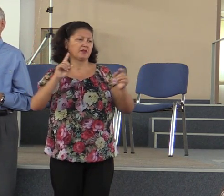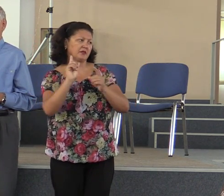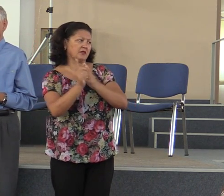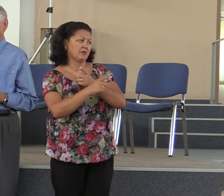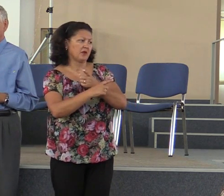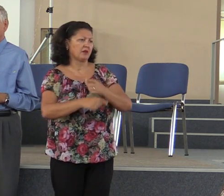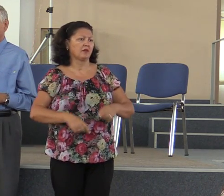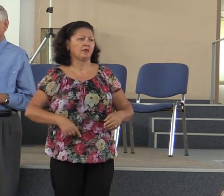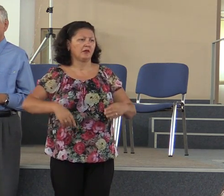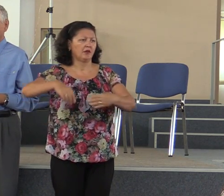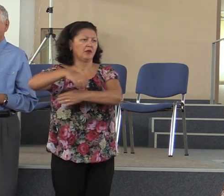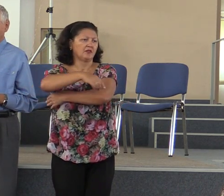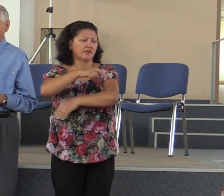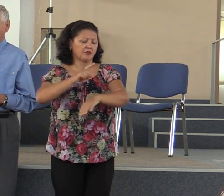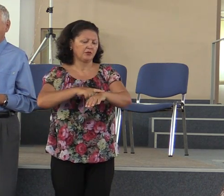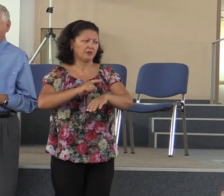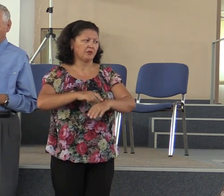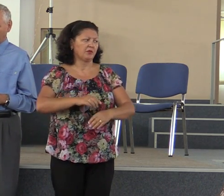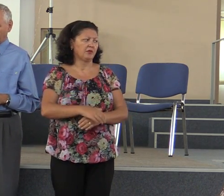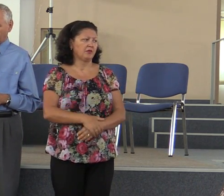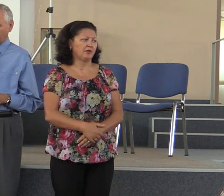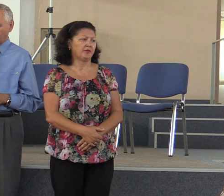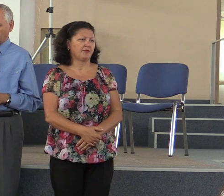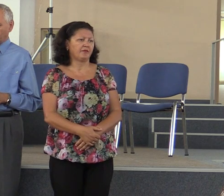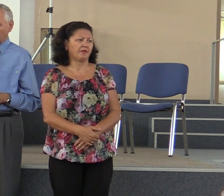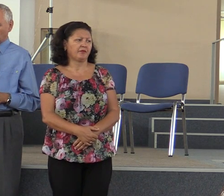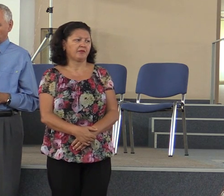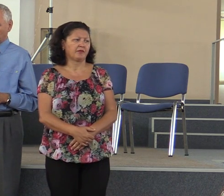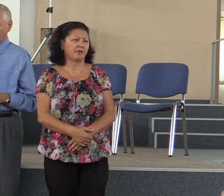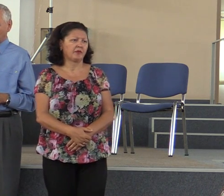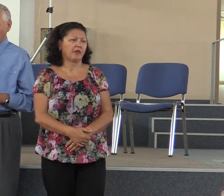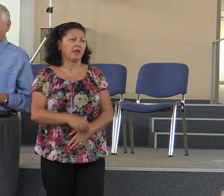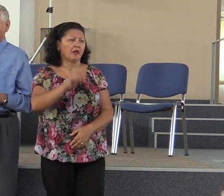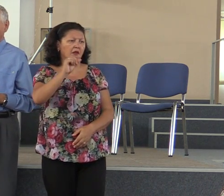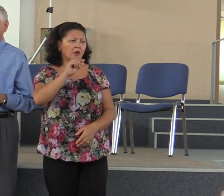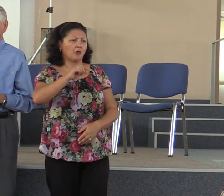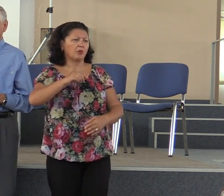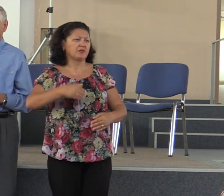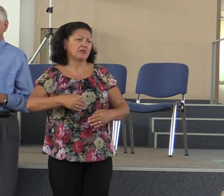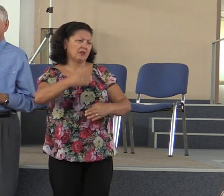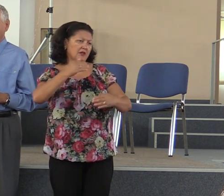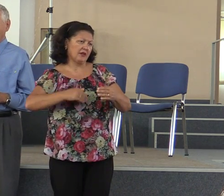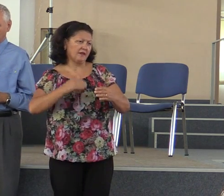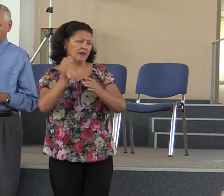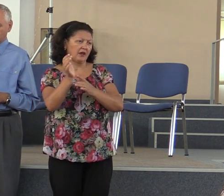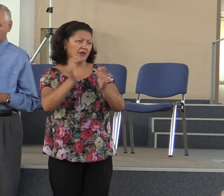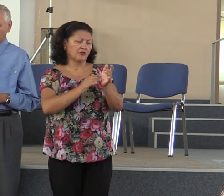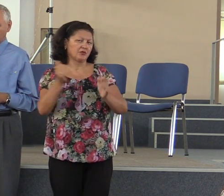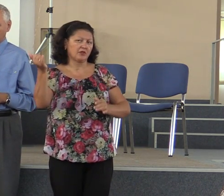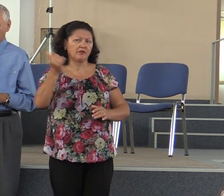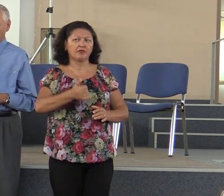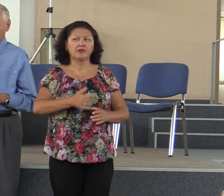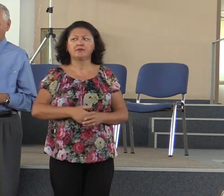time. La sfârșitul timpului. Just before Jesus comes. Cu puțin înainte ca Iisus să sosească, vină. The